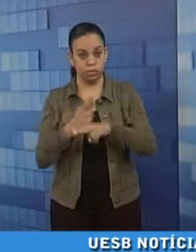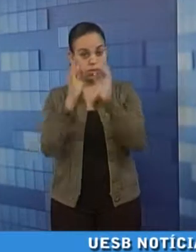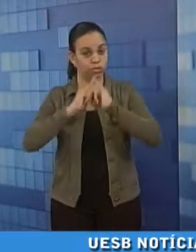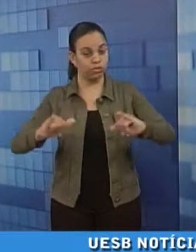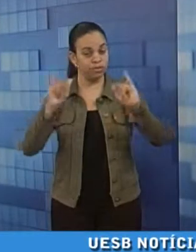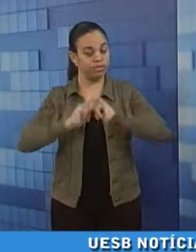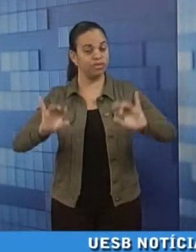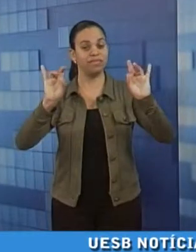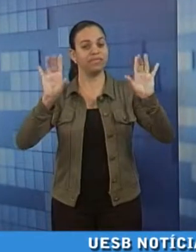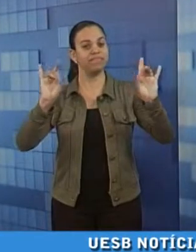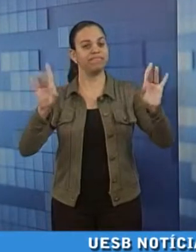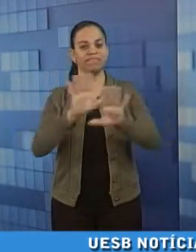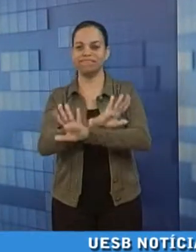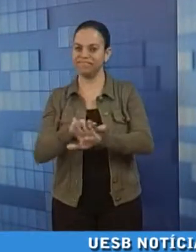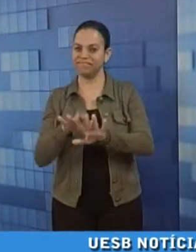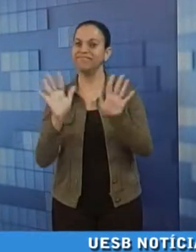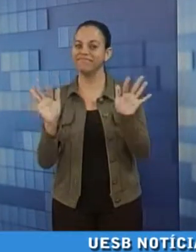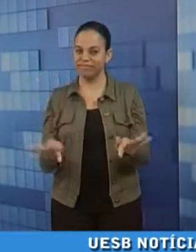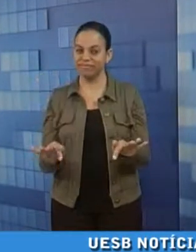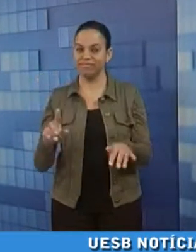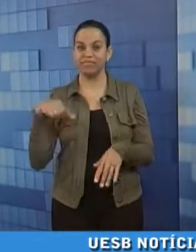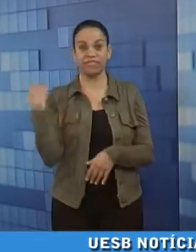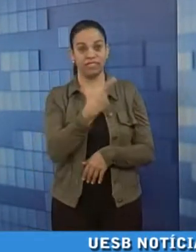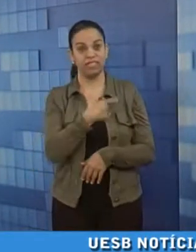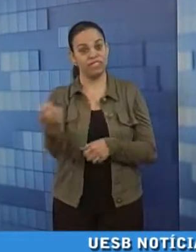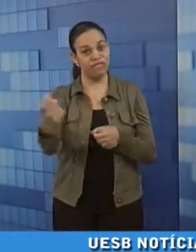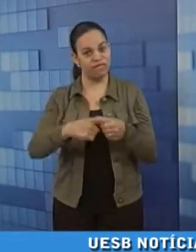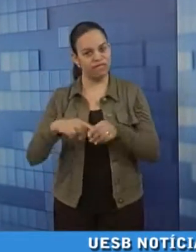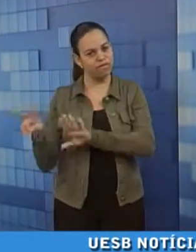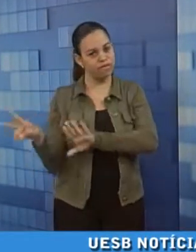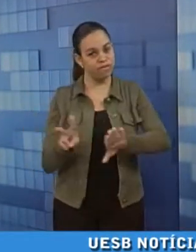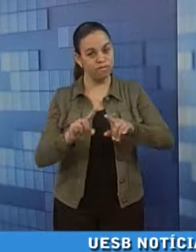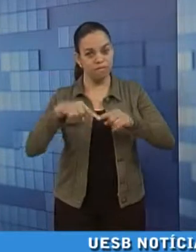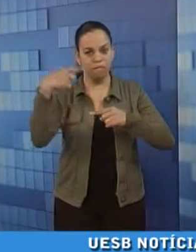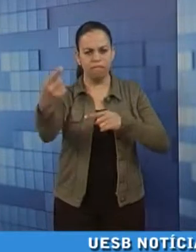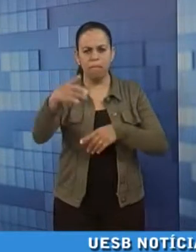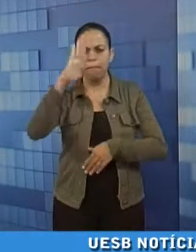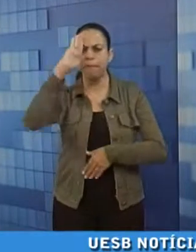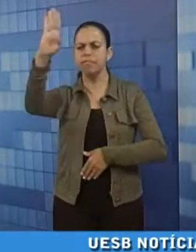E o ESB Notícias Especial se despede por aqui. A gente volta na